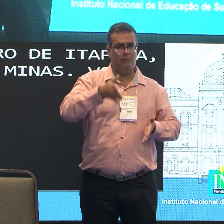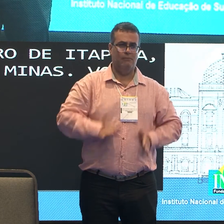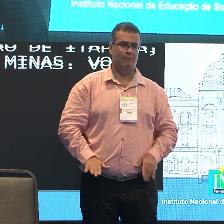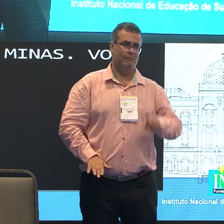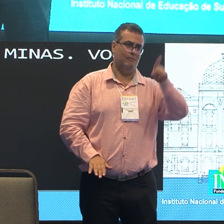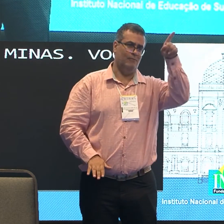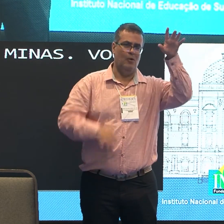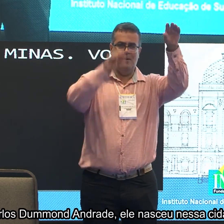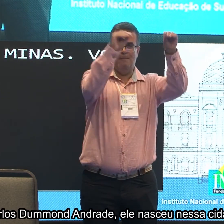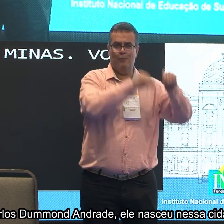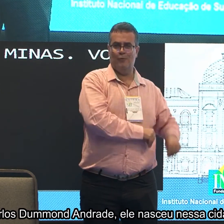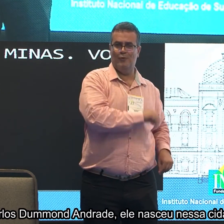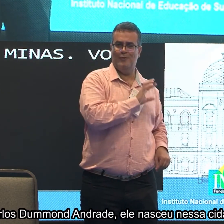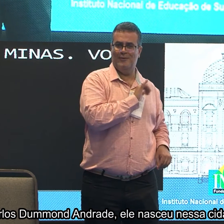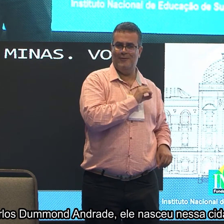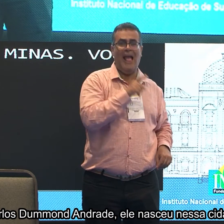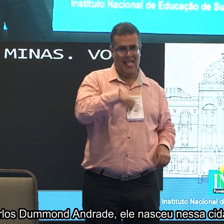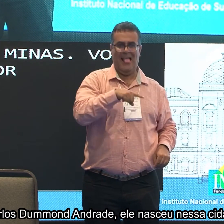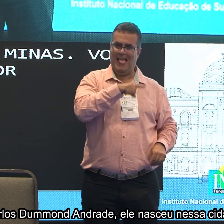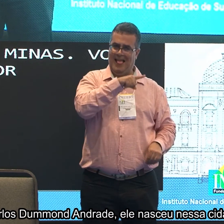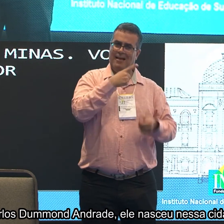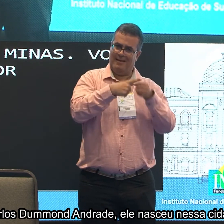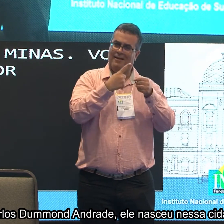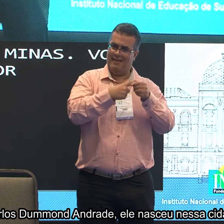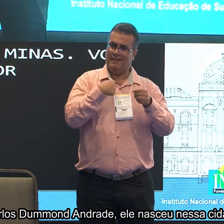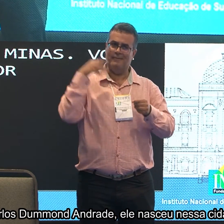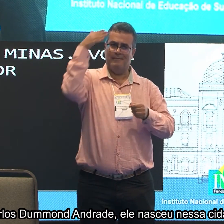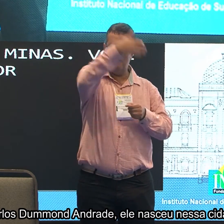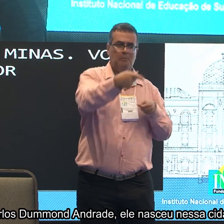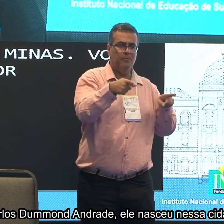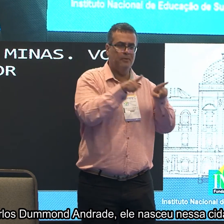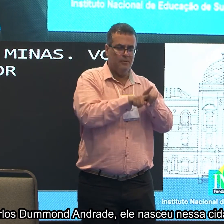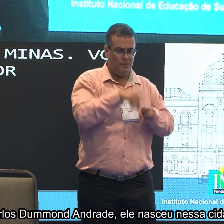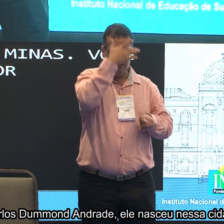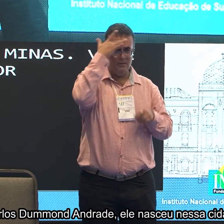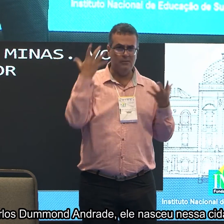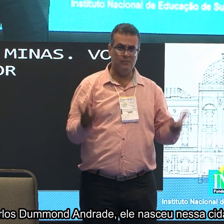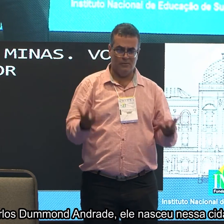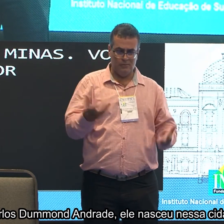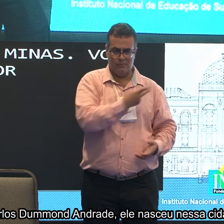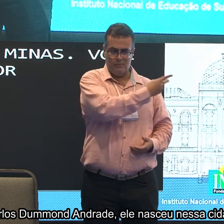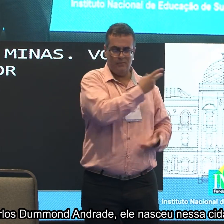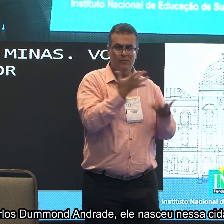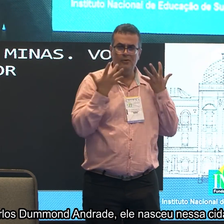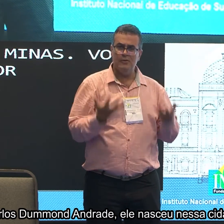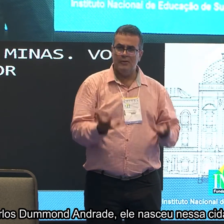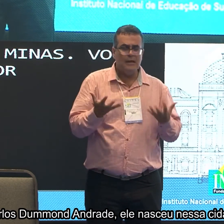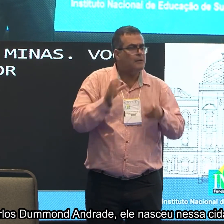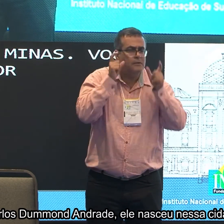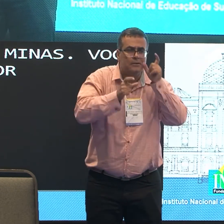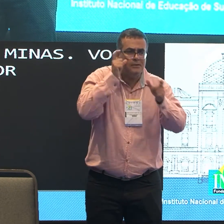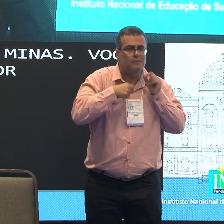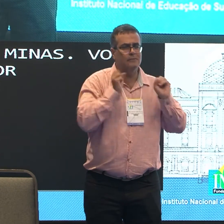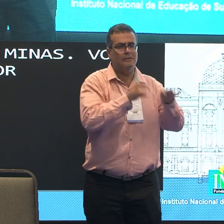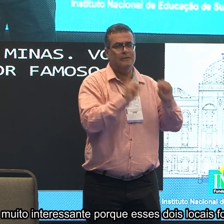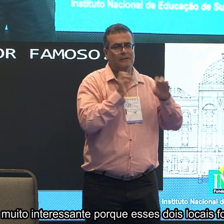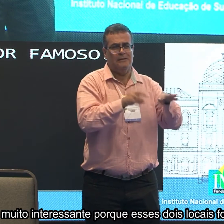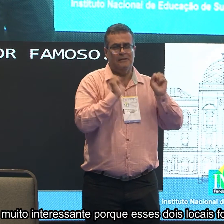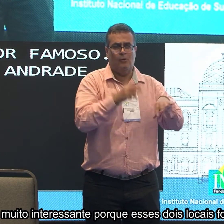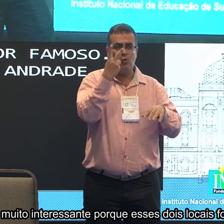Carlos Drummond de Andrade. Carlos Drummond de Andrade. Ele nasceu nessa cidade e foi